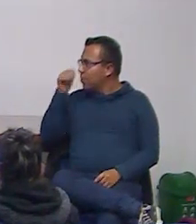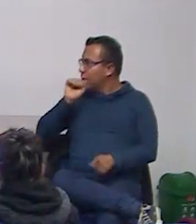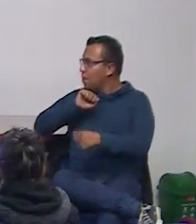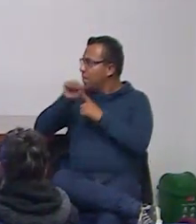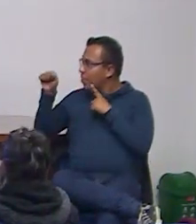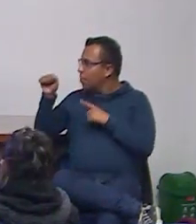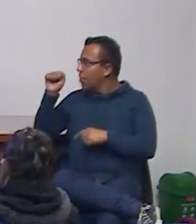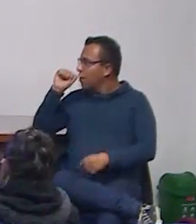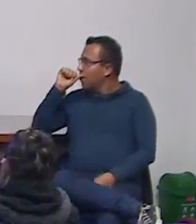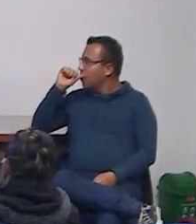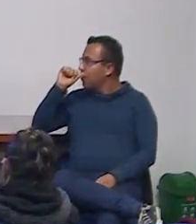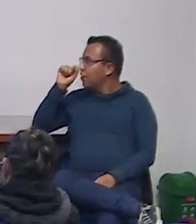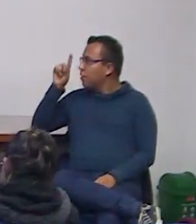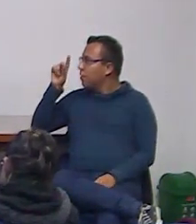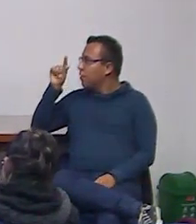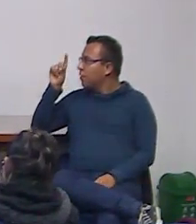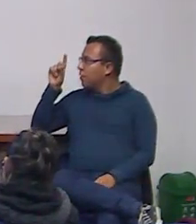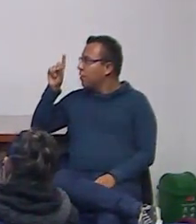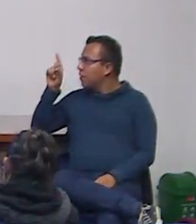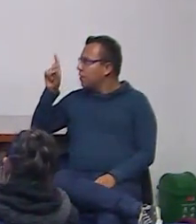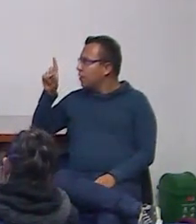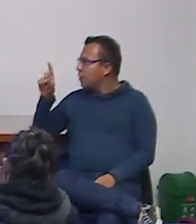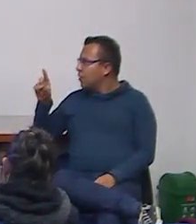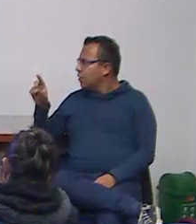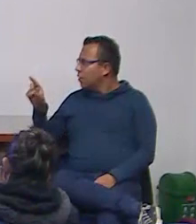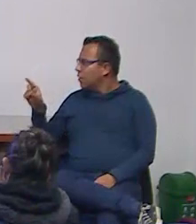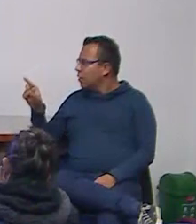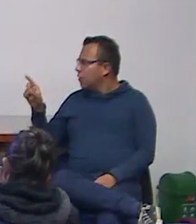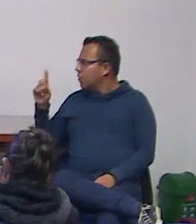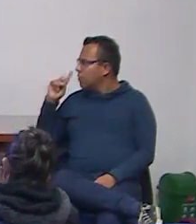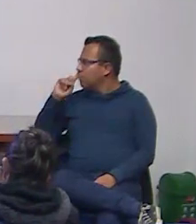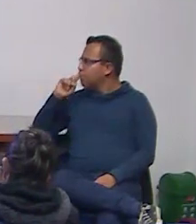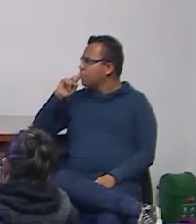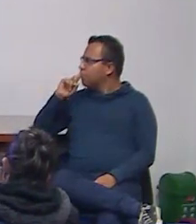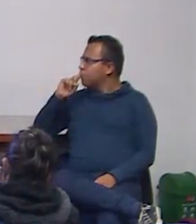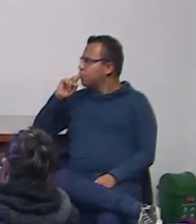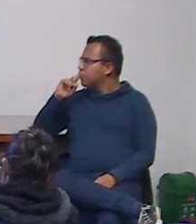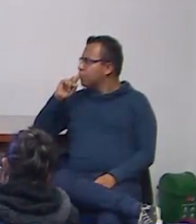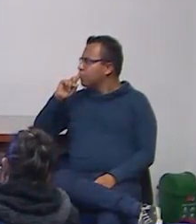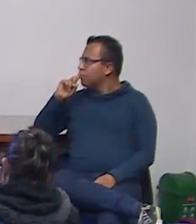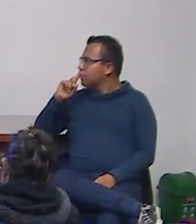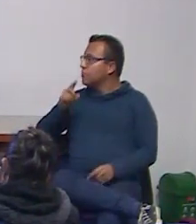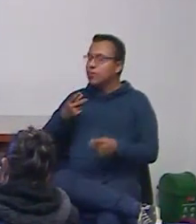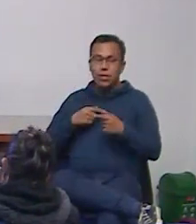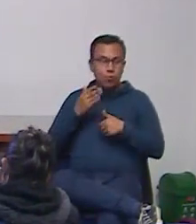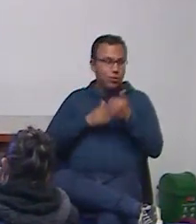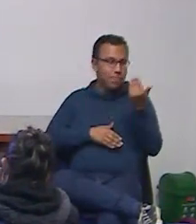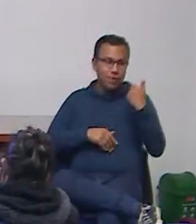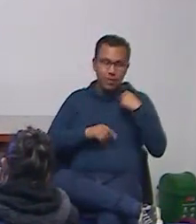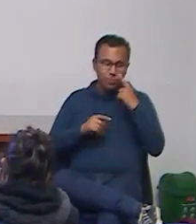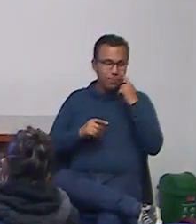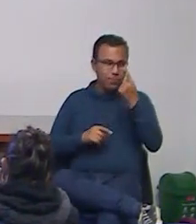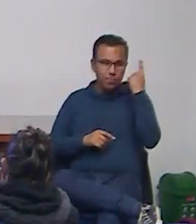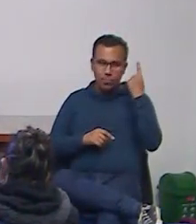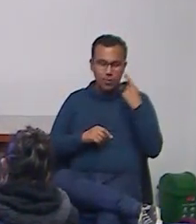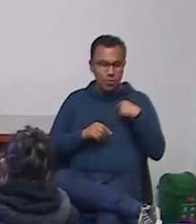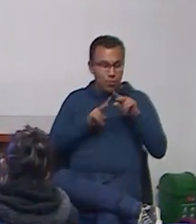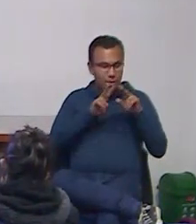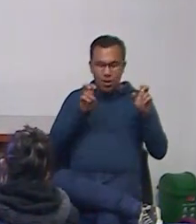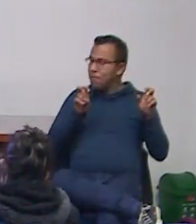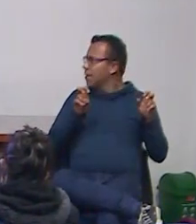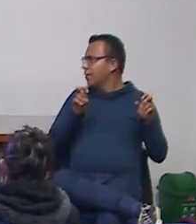omití eh es un programa piloto porque digo piloto Porque sigo camello a esto y es un programa en